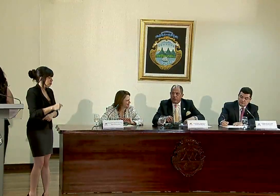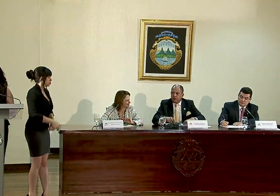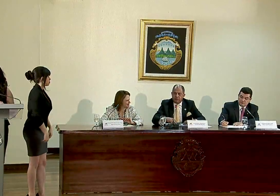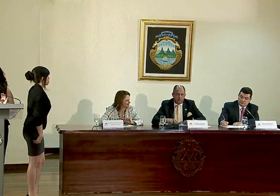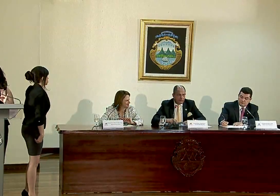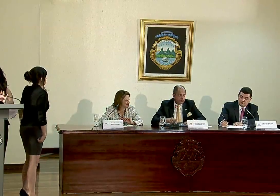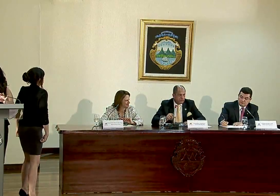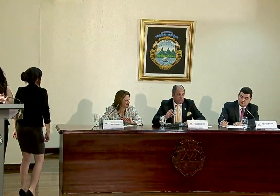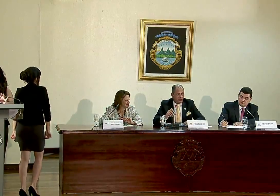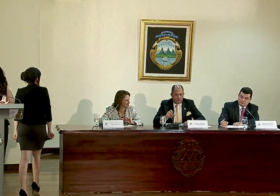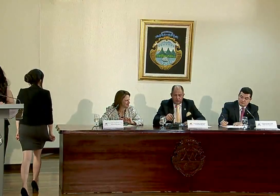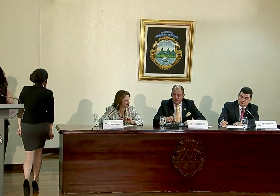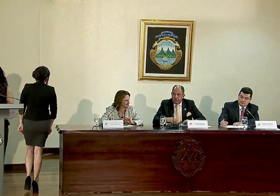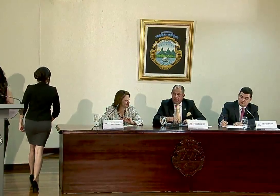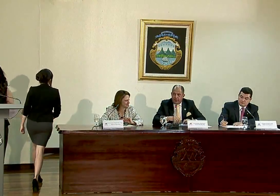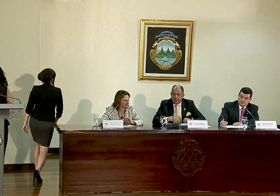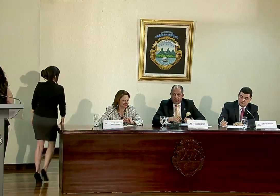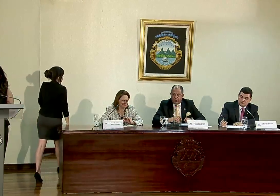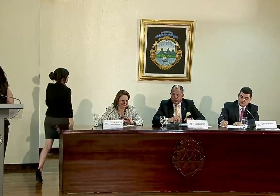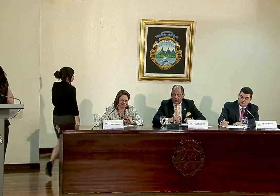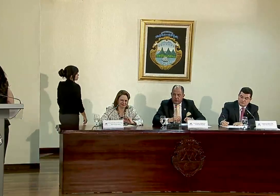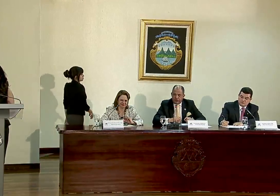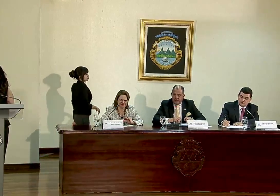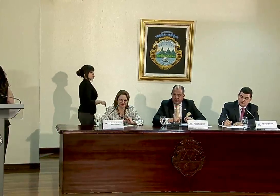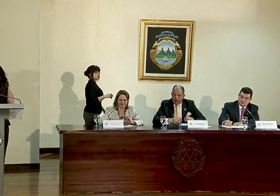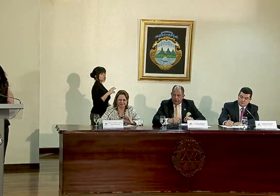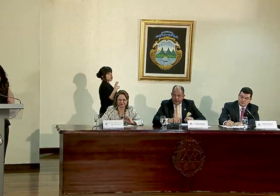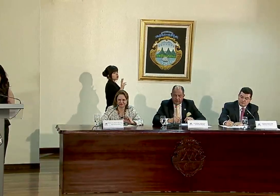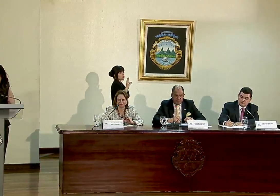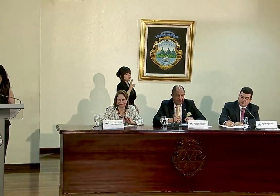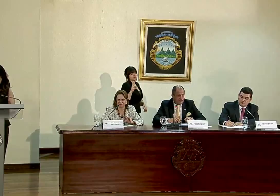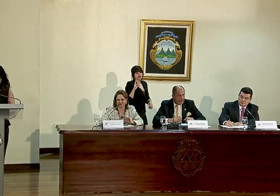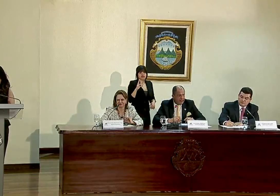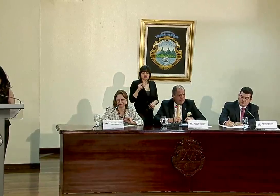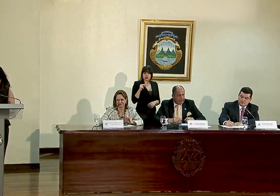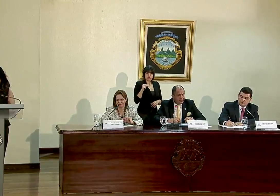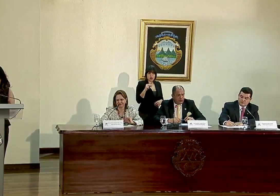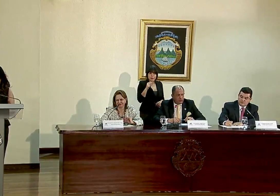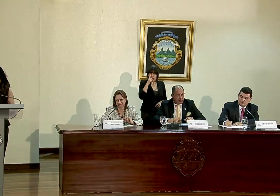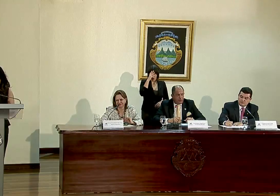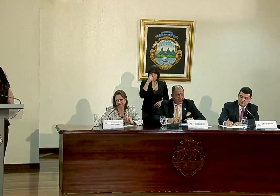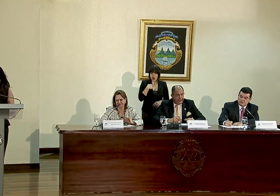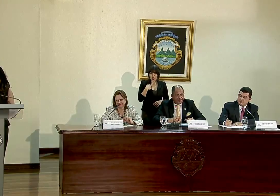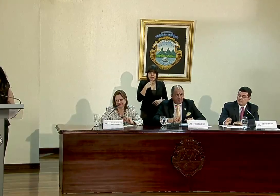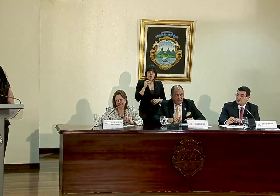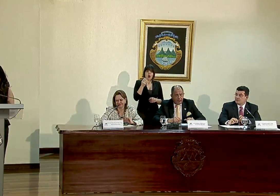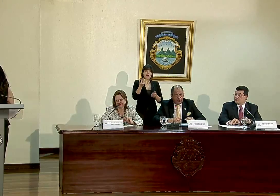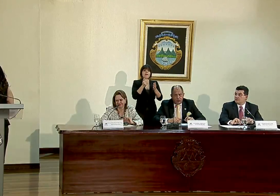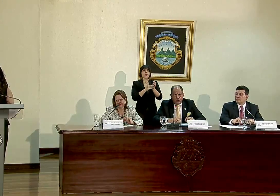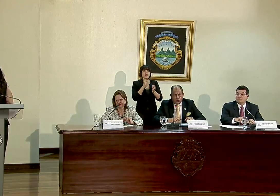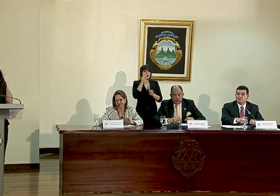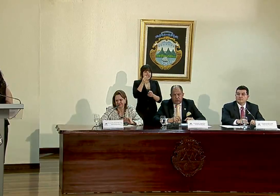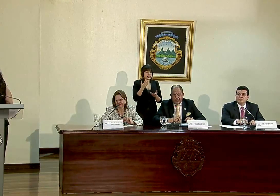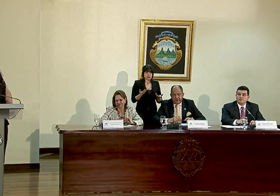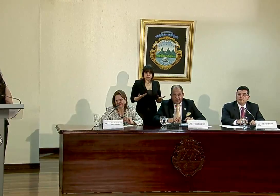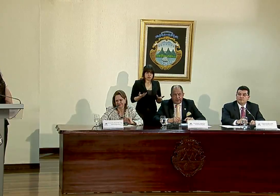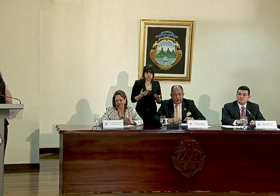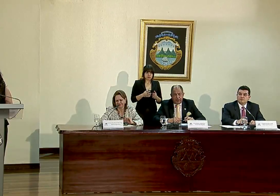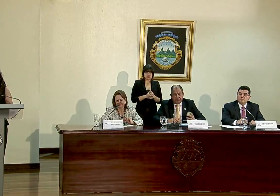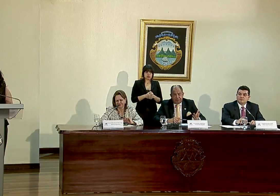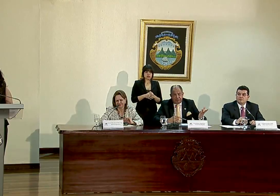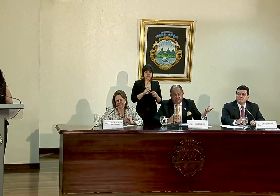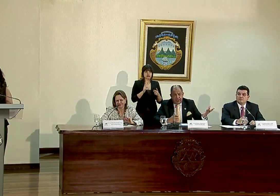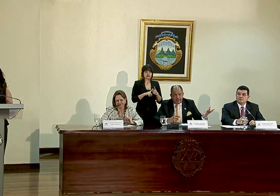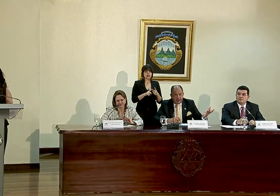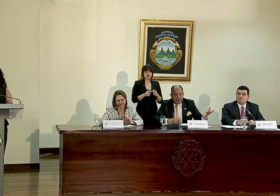No No, no Primero porque no creo que lo vayamos a hacer Segundo porque no todos los